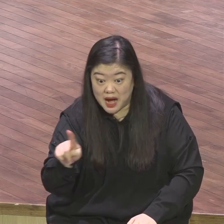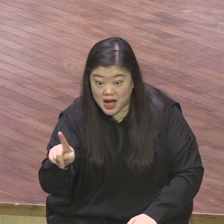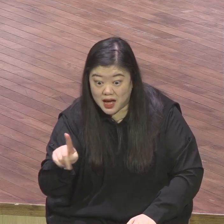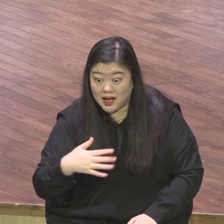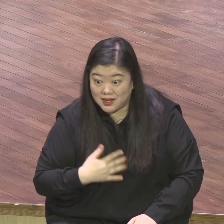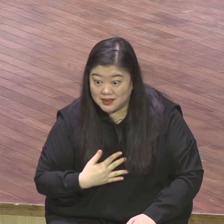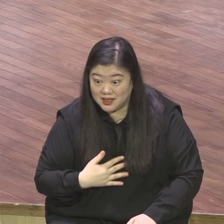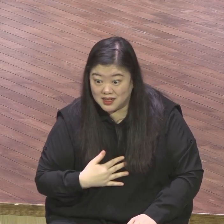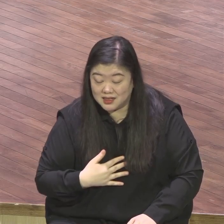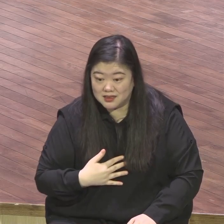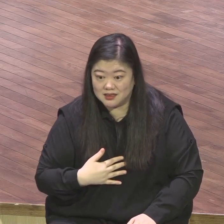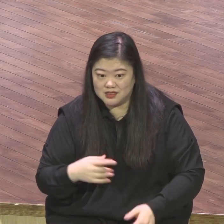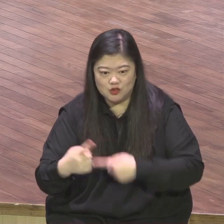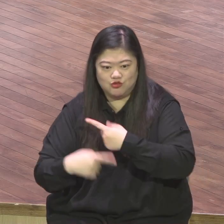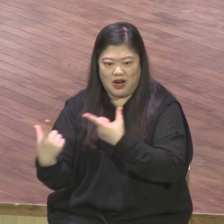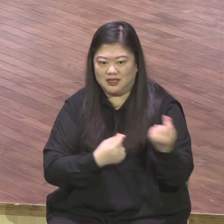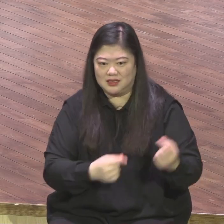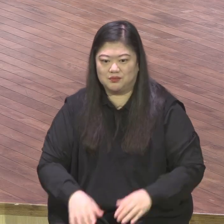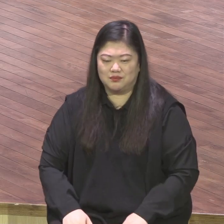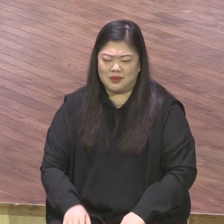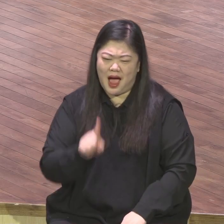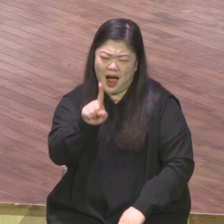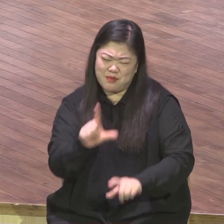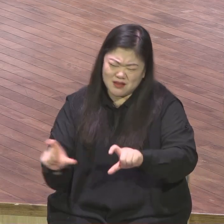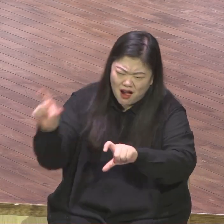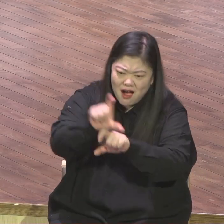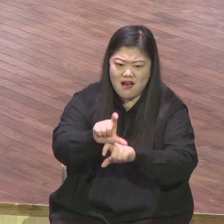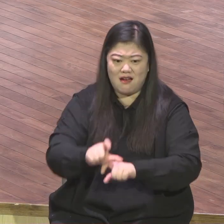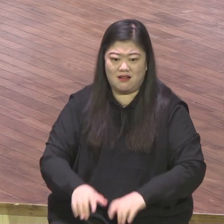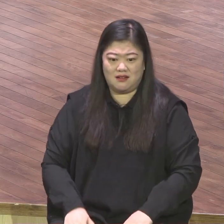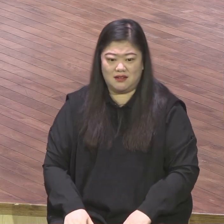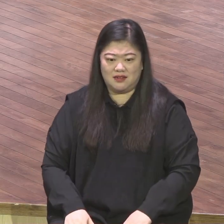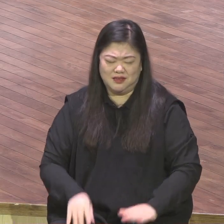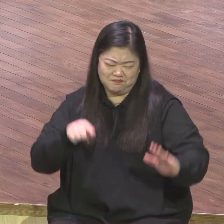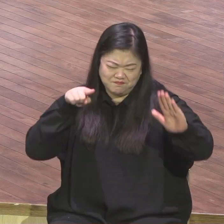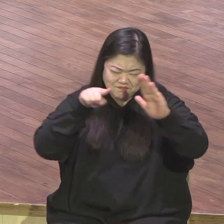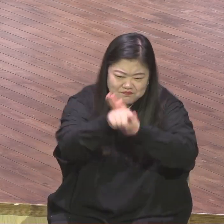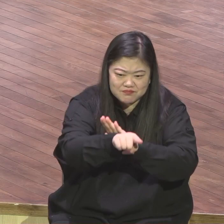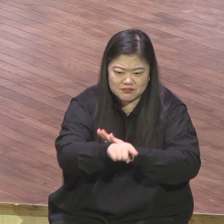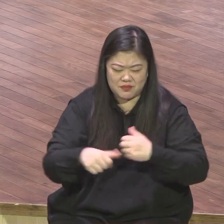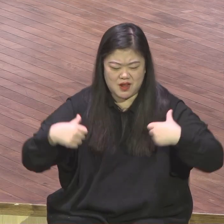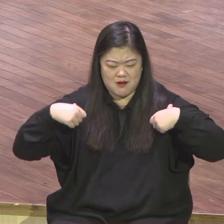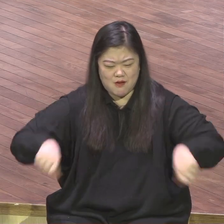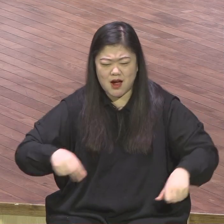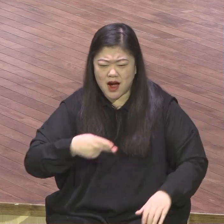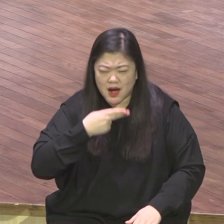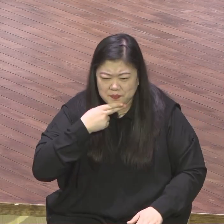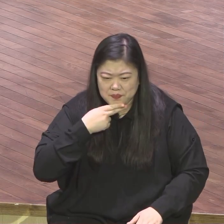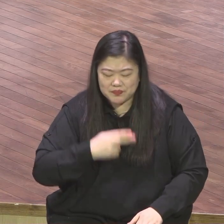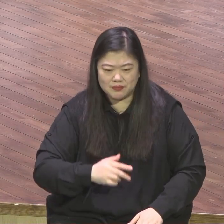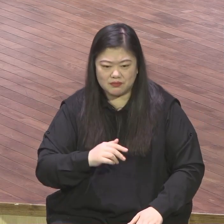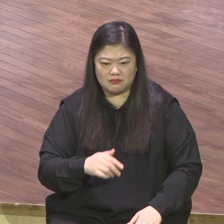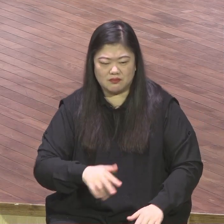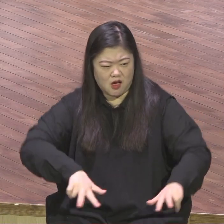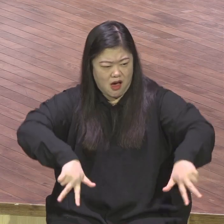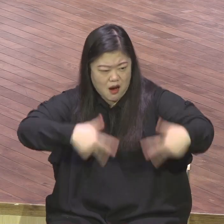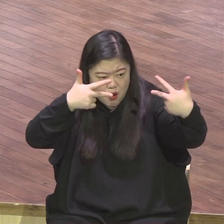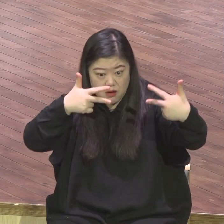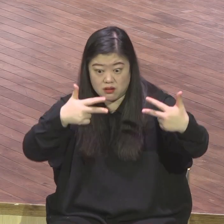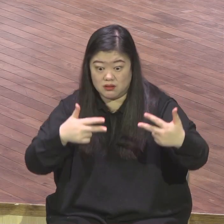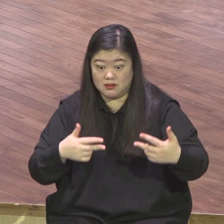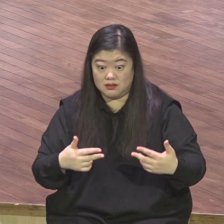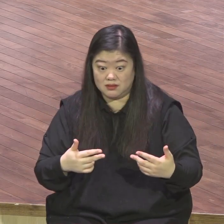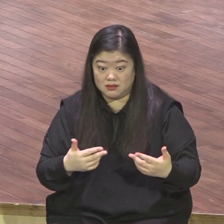아멘. 한 번 더 같이 외쳐봅니다. 한 번 더 찾아가자. 전화하자.